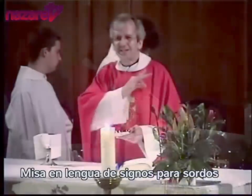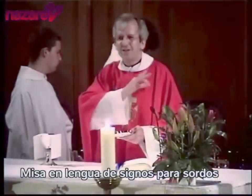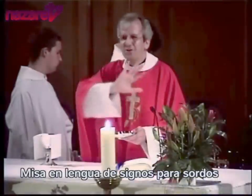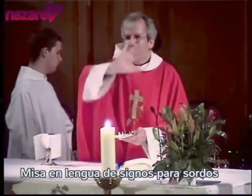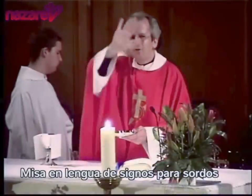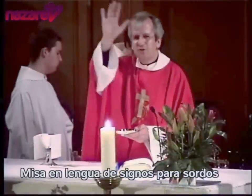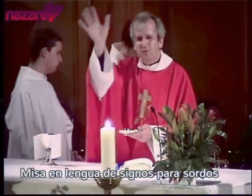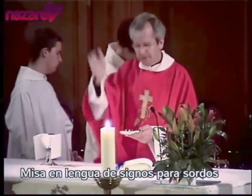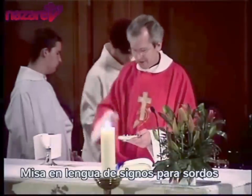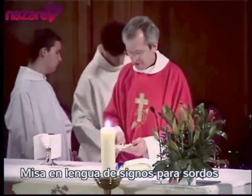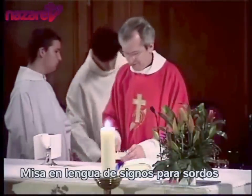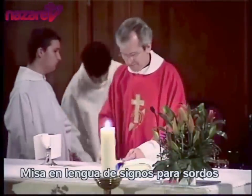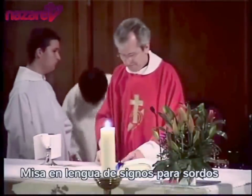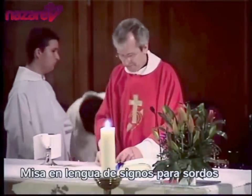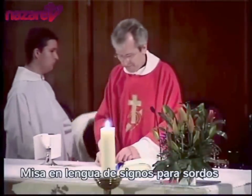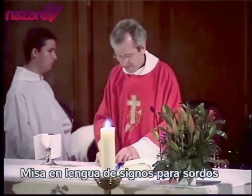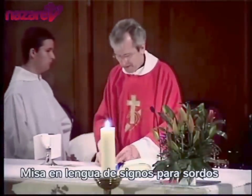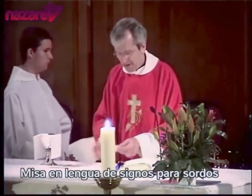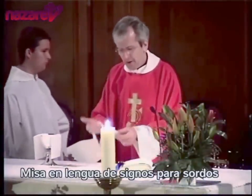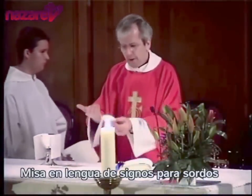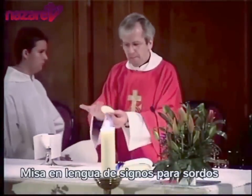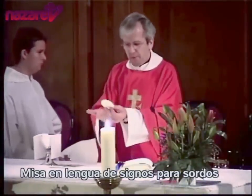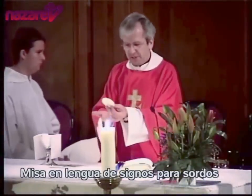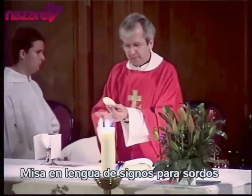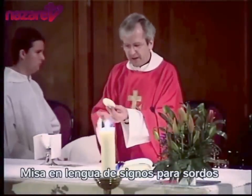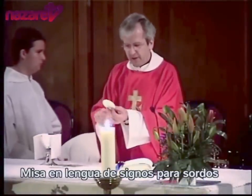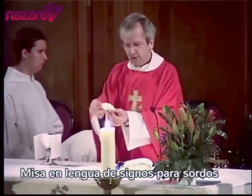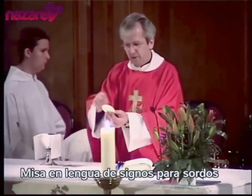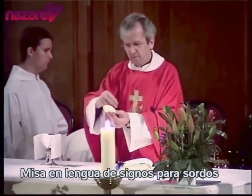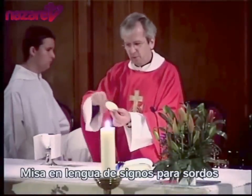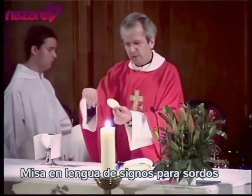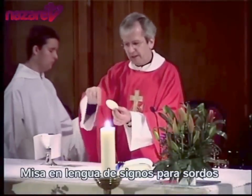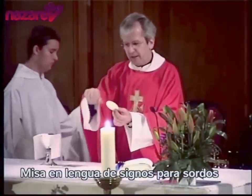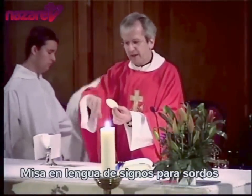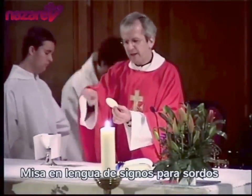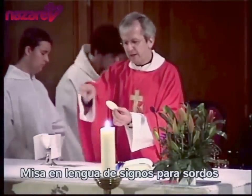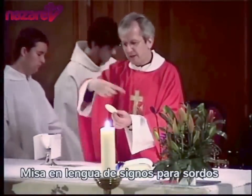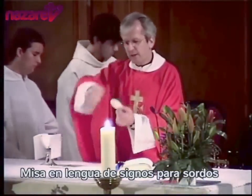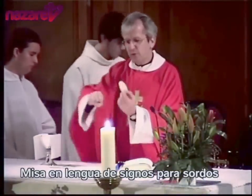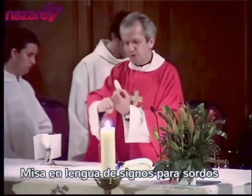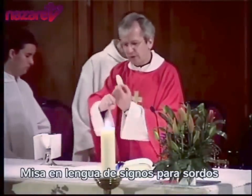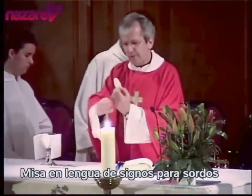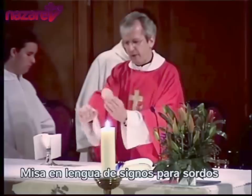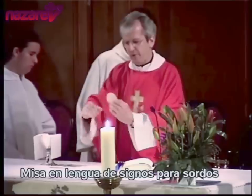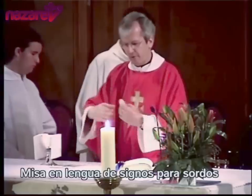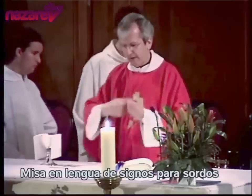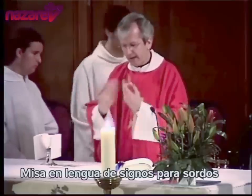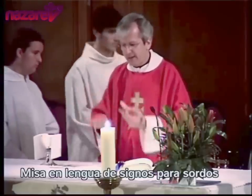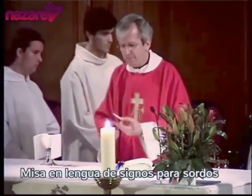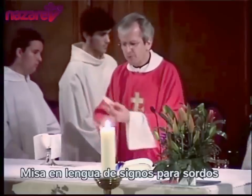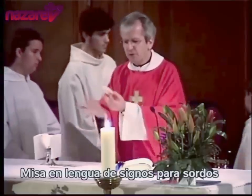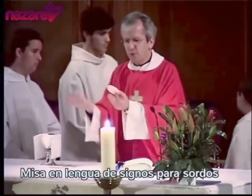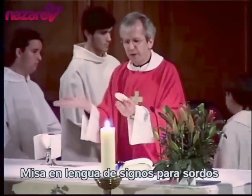Bendito seas, Señor, Dios del universo, por este pan, fruto de la tierra y de nuestro trabajo,